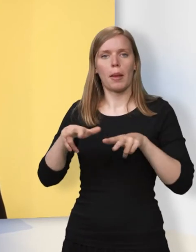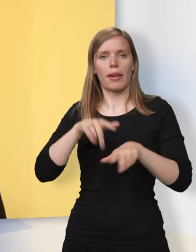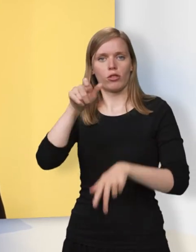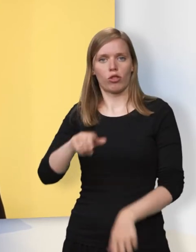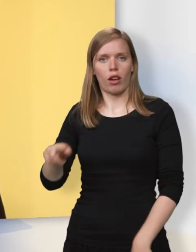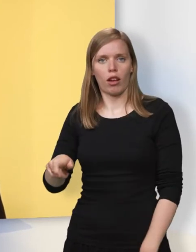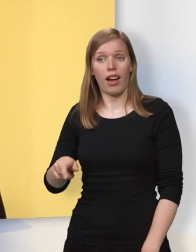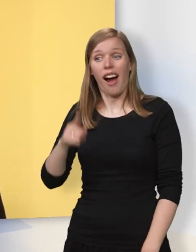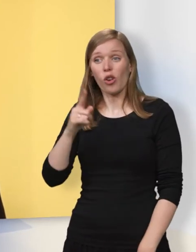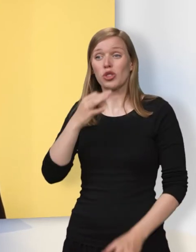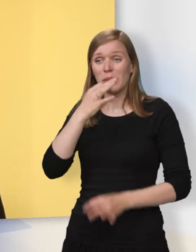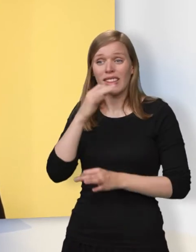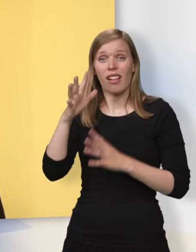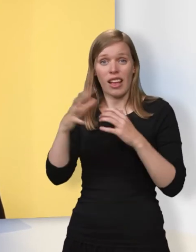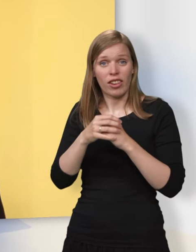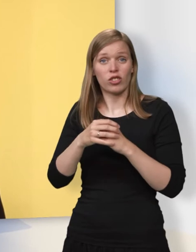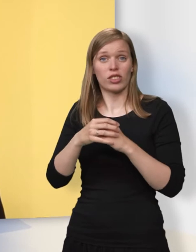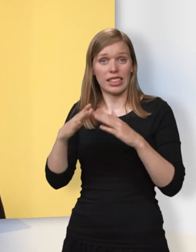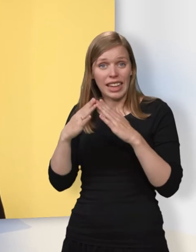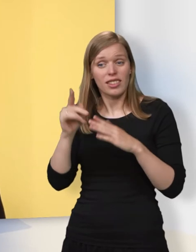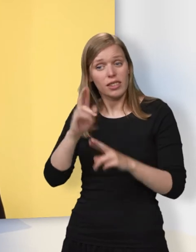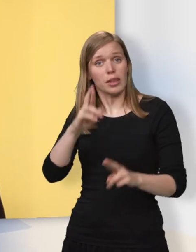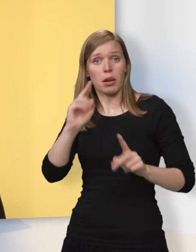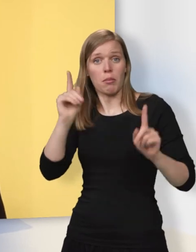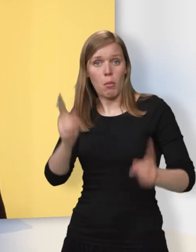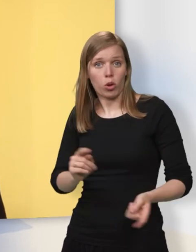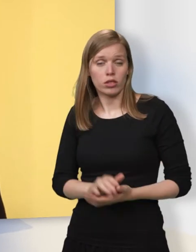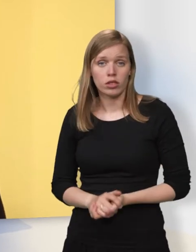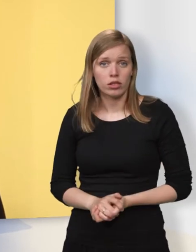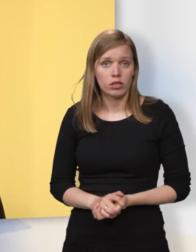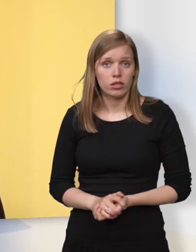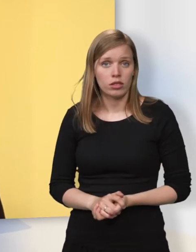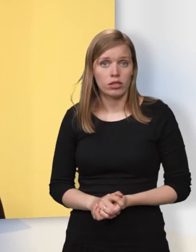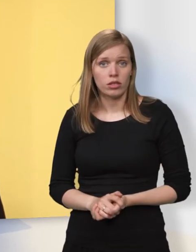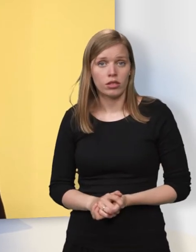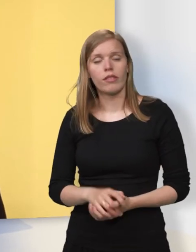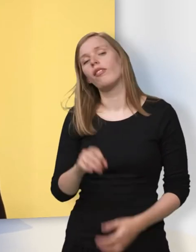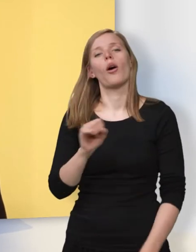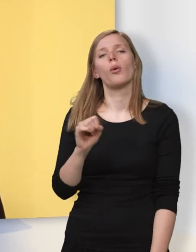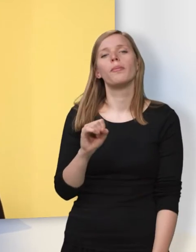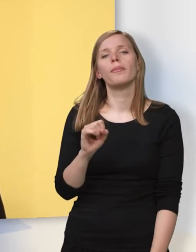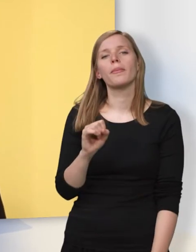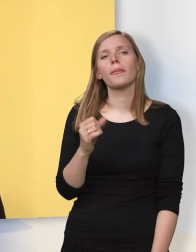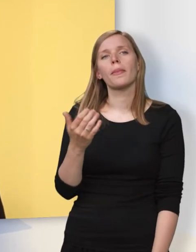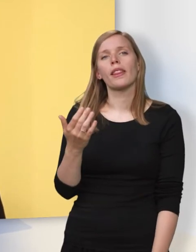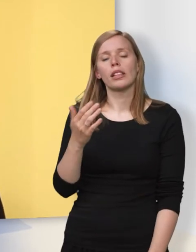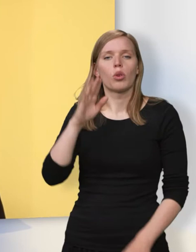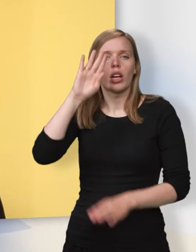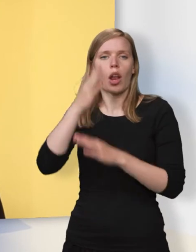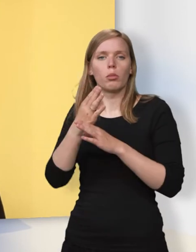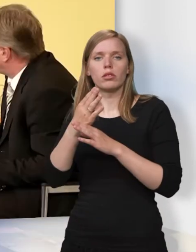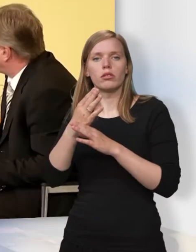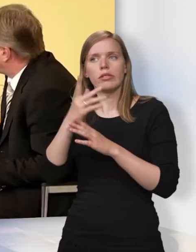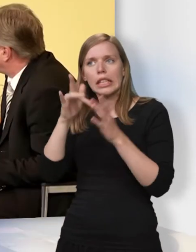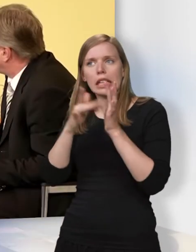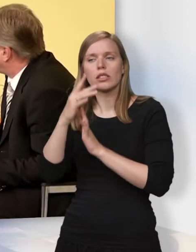auch gerade in der evangelischen Kirche achten muss. Es wird ja per se vom Glauben auf die Menschen geachtet, die in